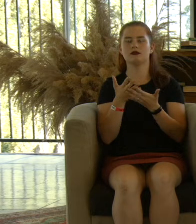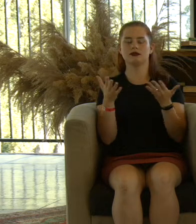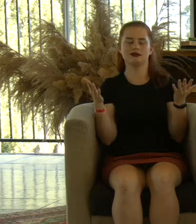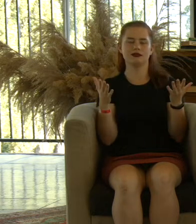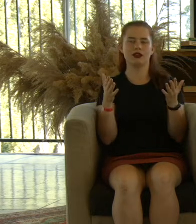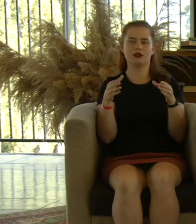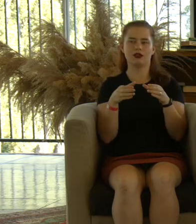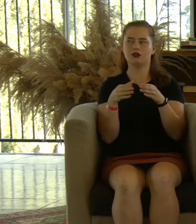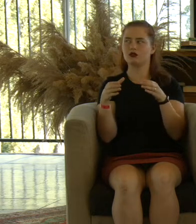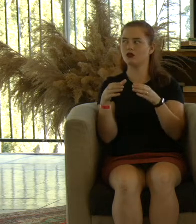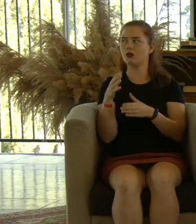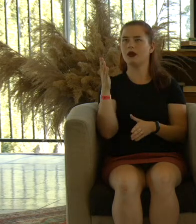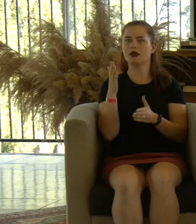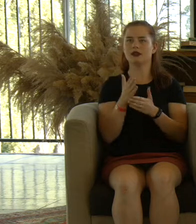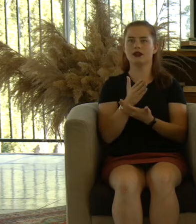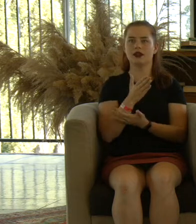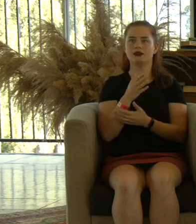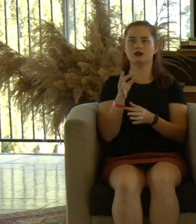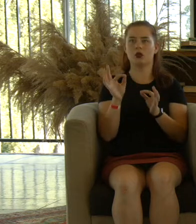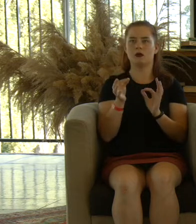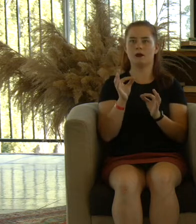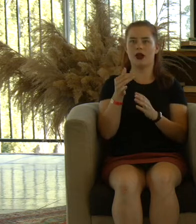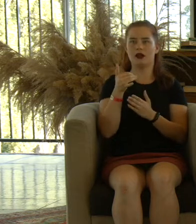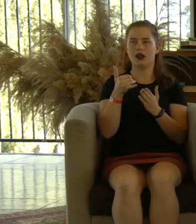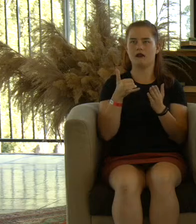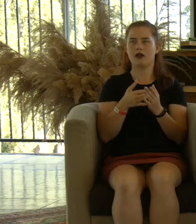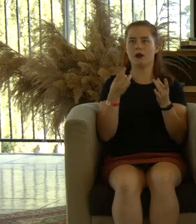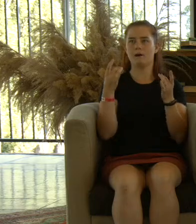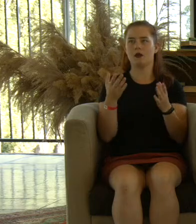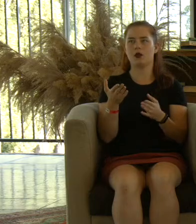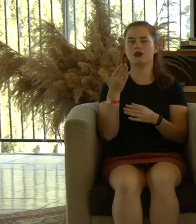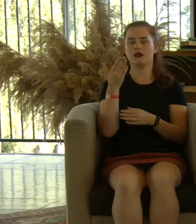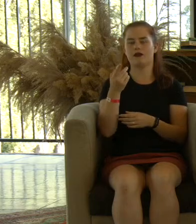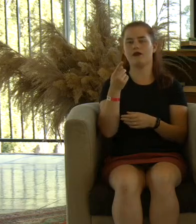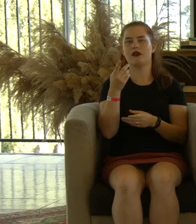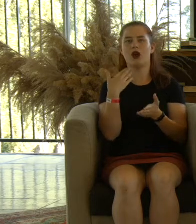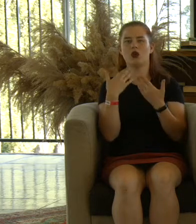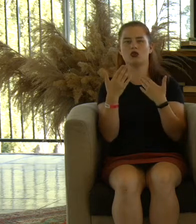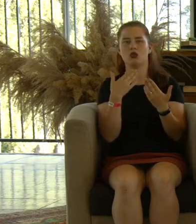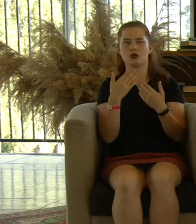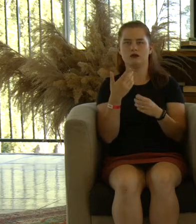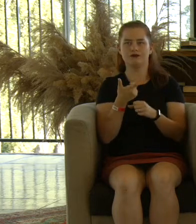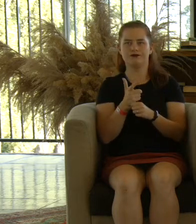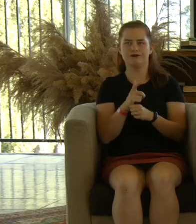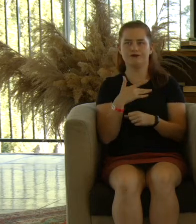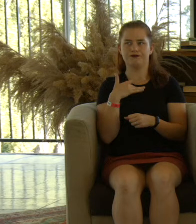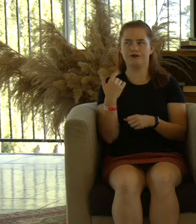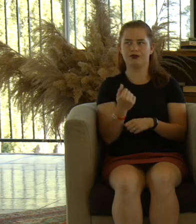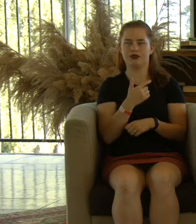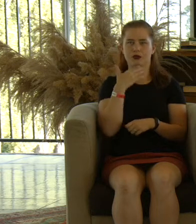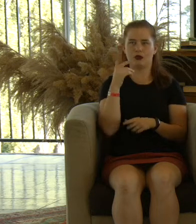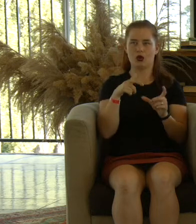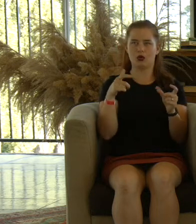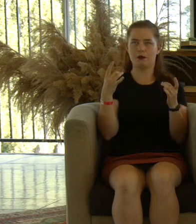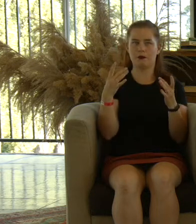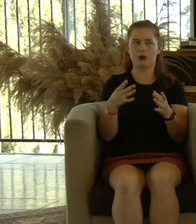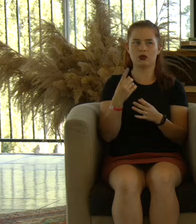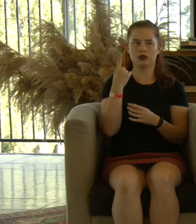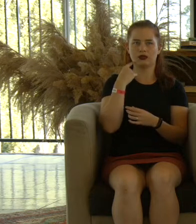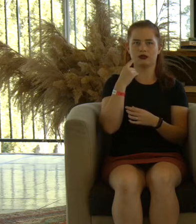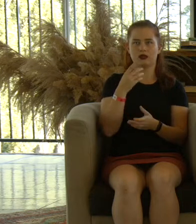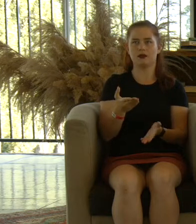И есть абсолютно нормальные вины, на самом деле. Просто мы к ним относимся скептически. Вот нужно признать, что я думаю, что многие люди просто даже стесняются поднять